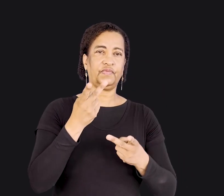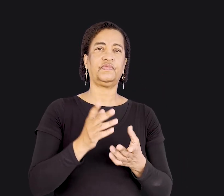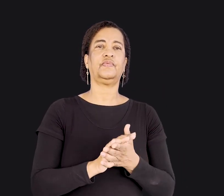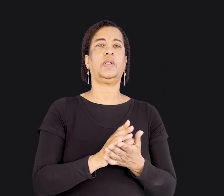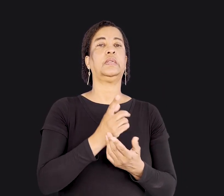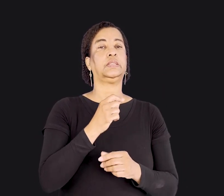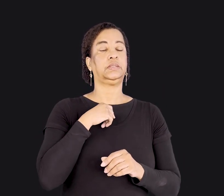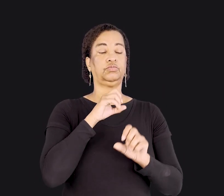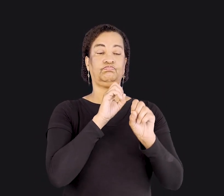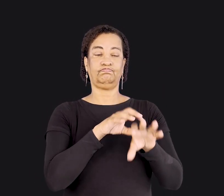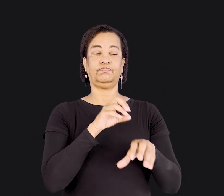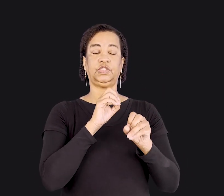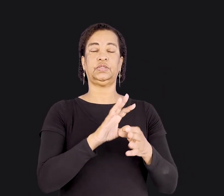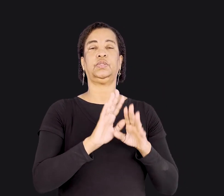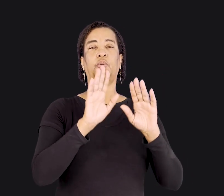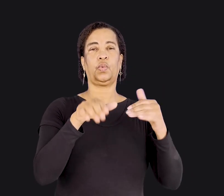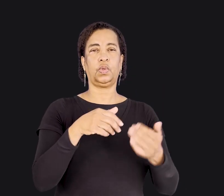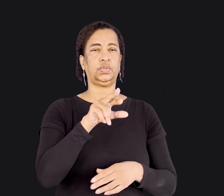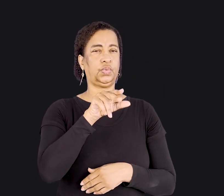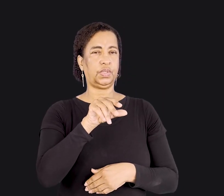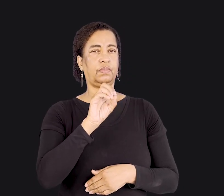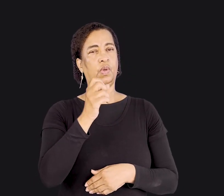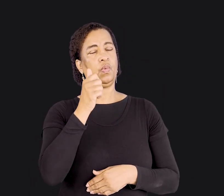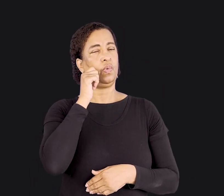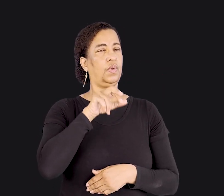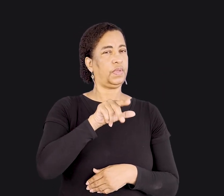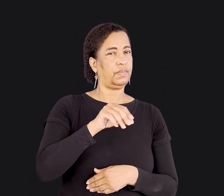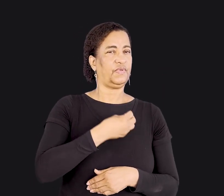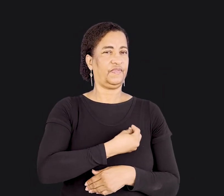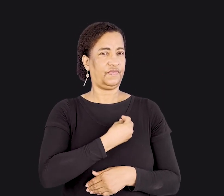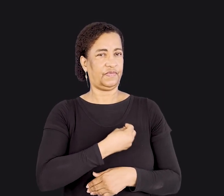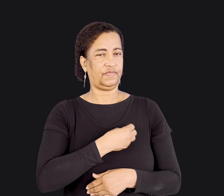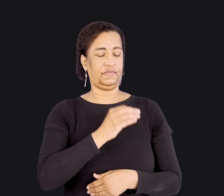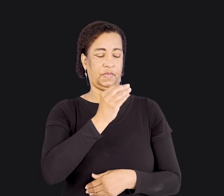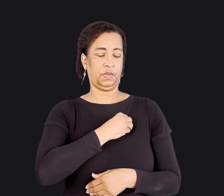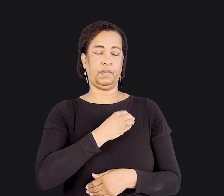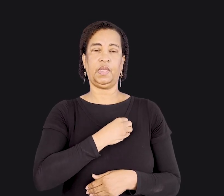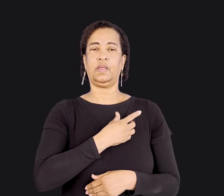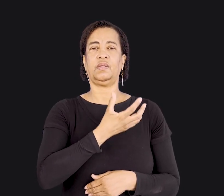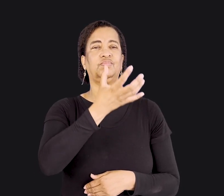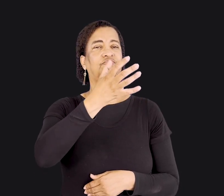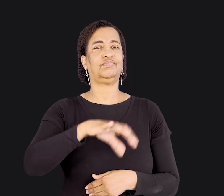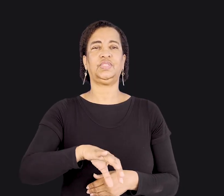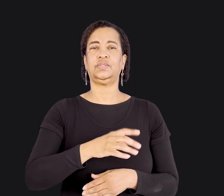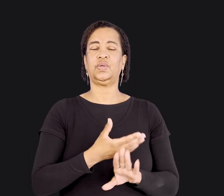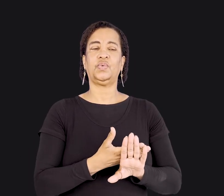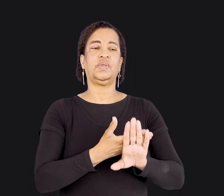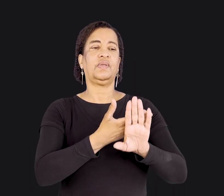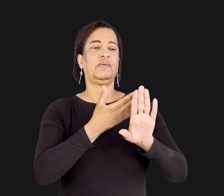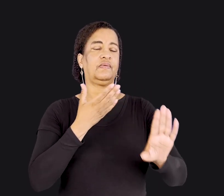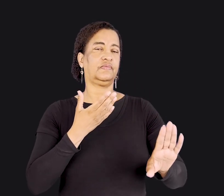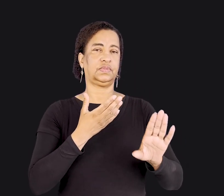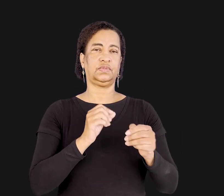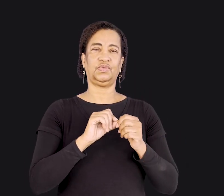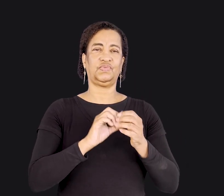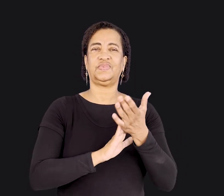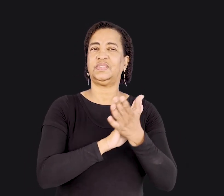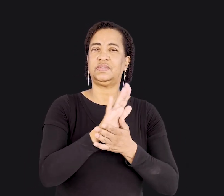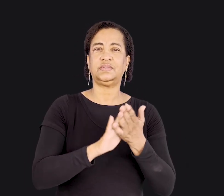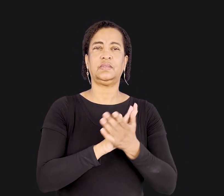de disciplina, quando o irmão ou a irmã está vivendo em pecado e não tem disposição para fazer nada a respeito. Não